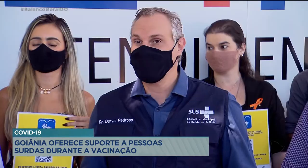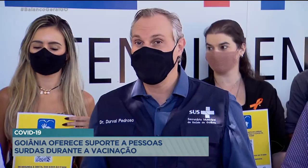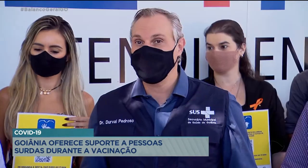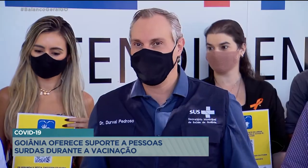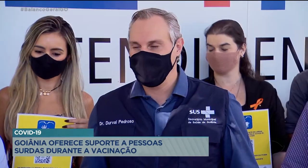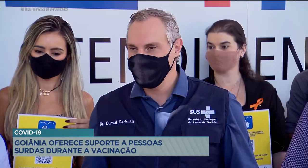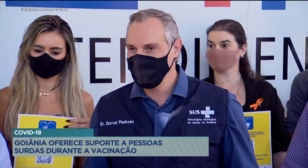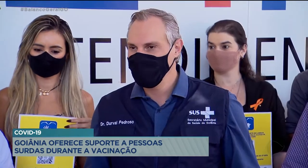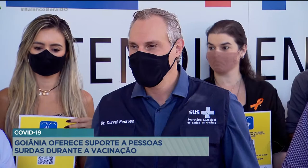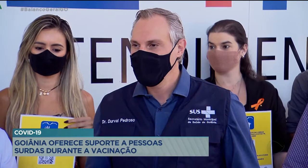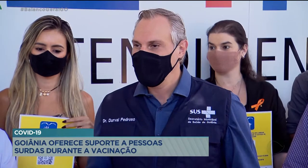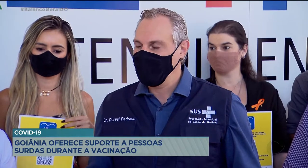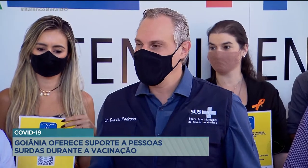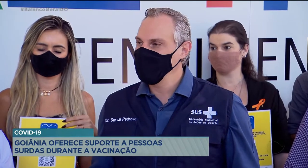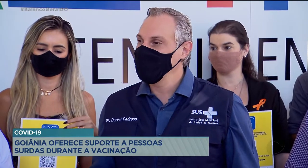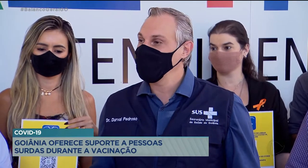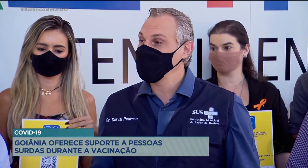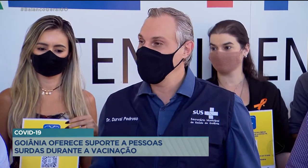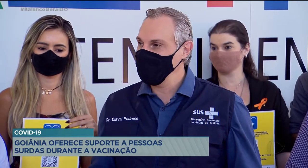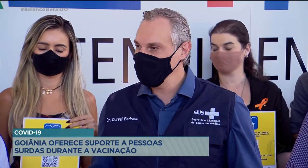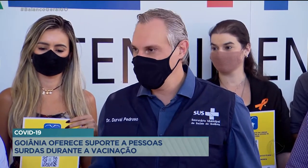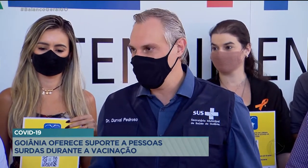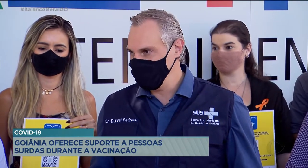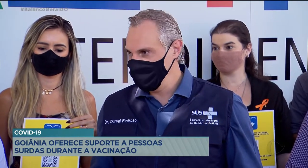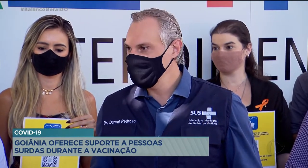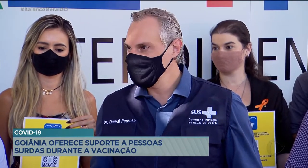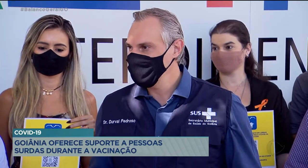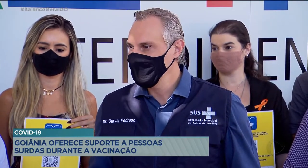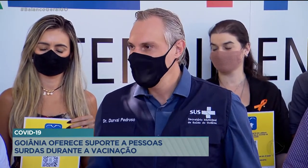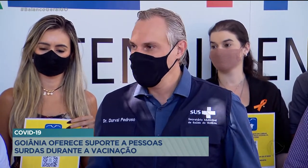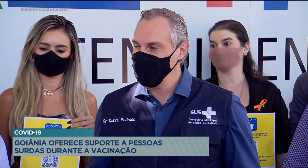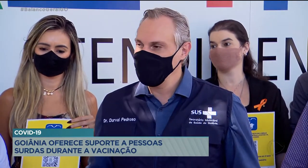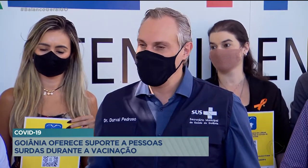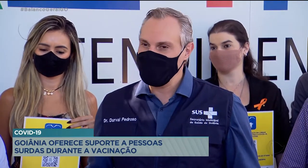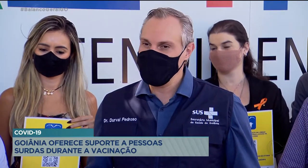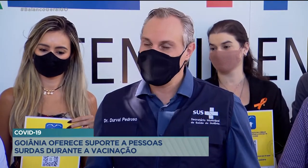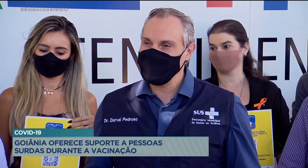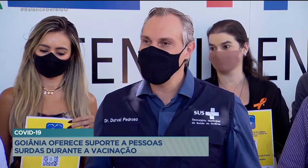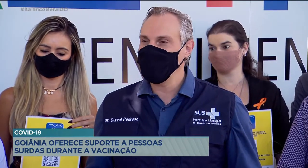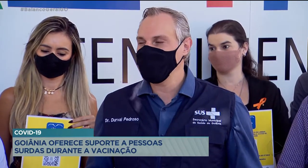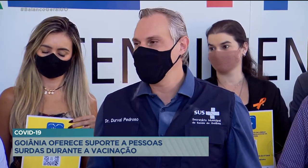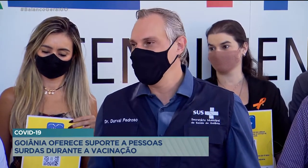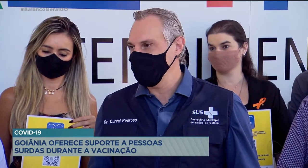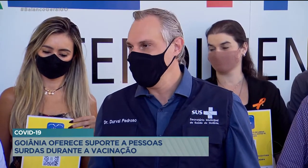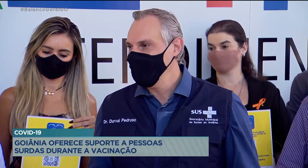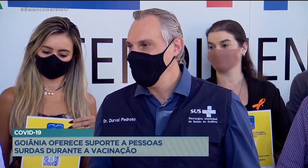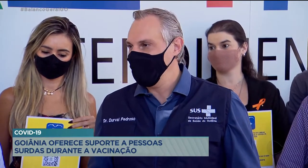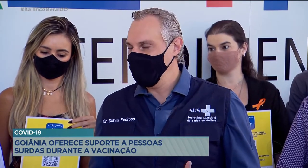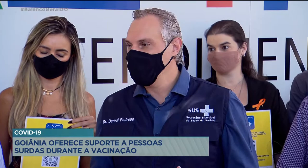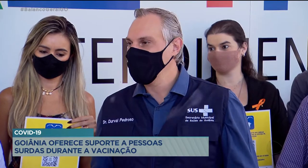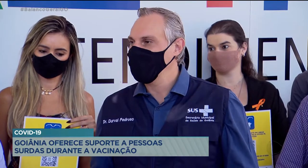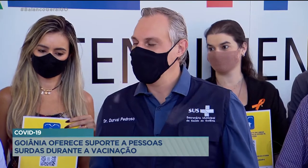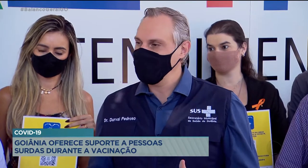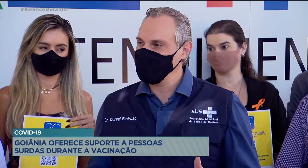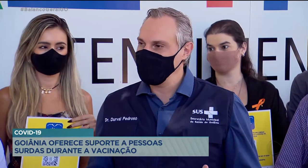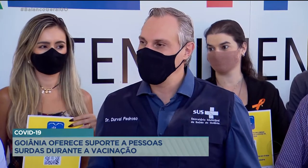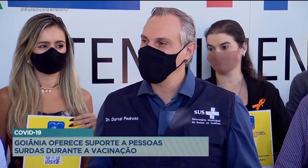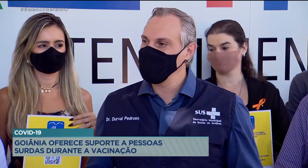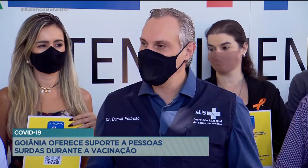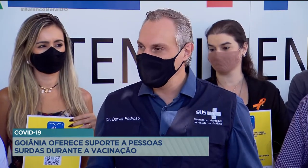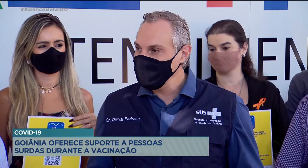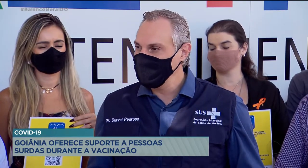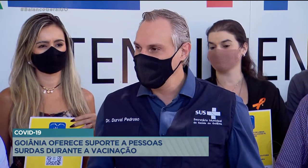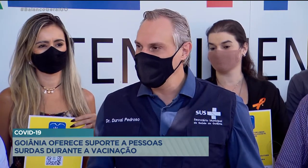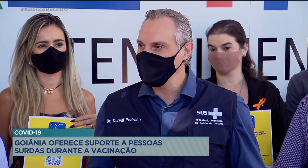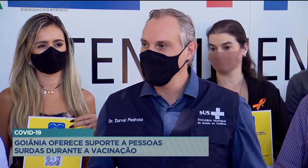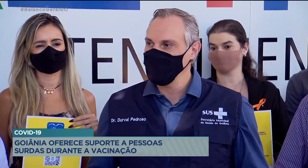O secretário municipal de saúde disse que a vacinação continua normalmente nesse fim de semana, tanto para a primeira dose